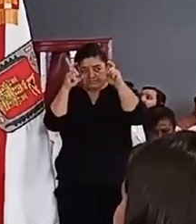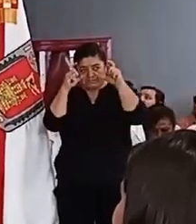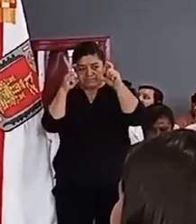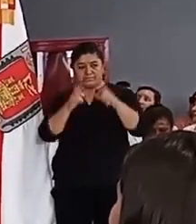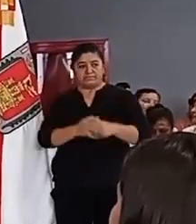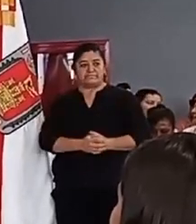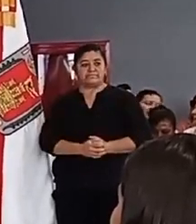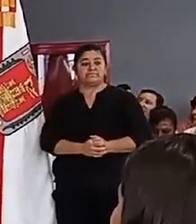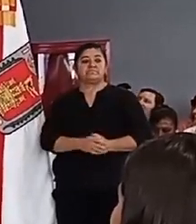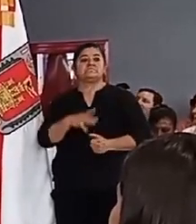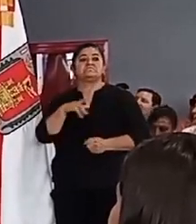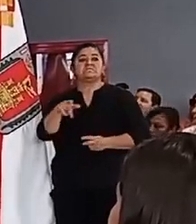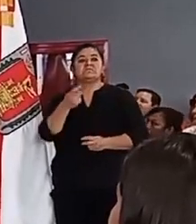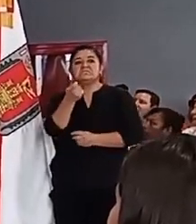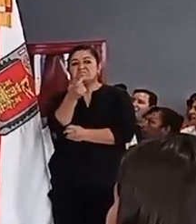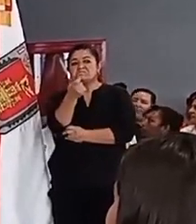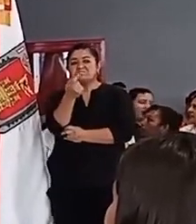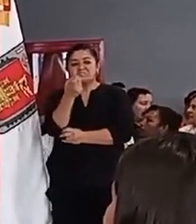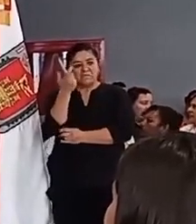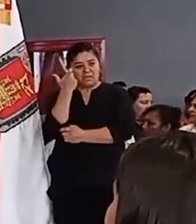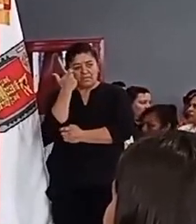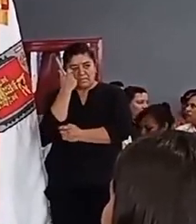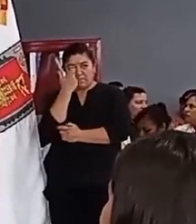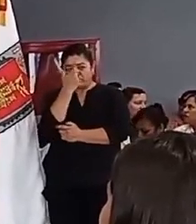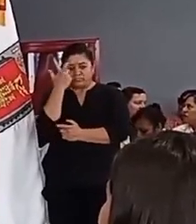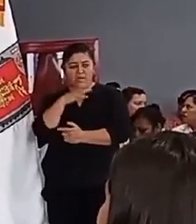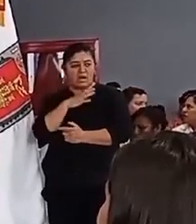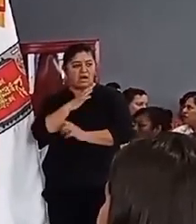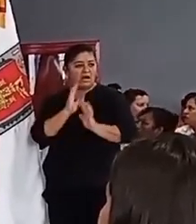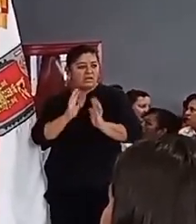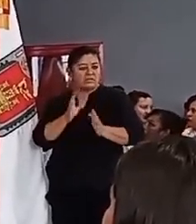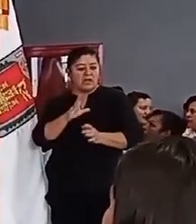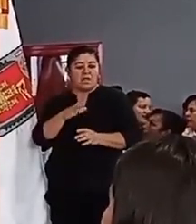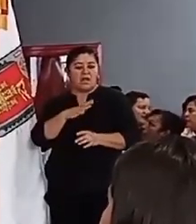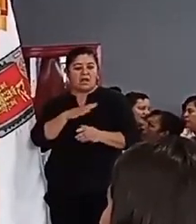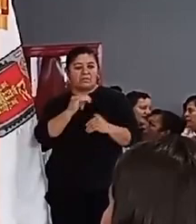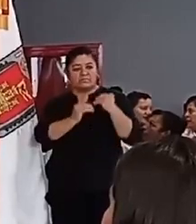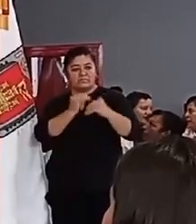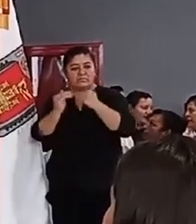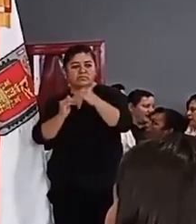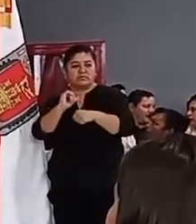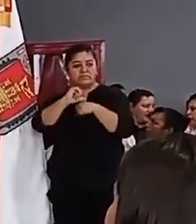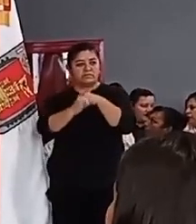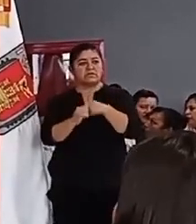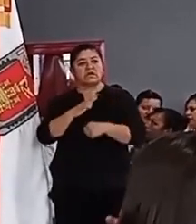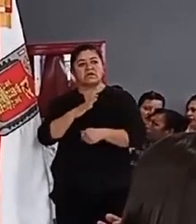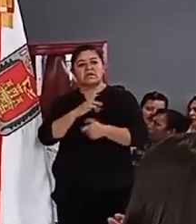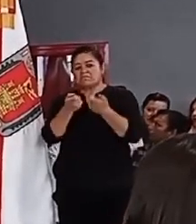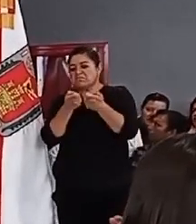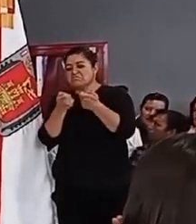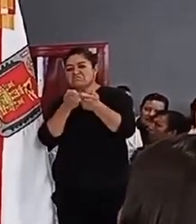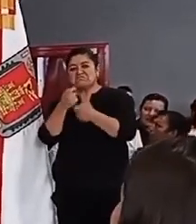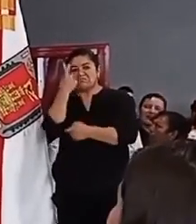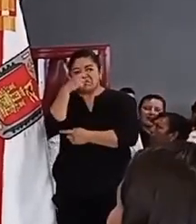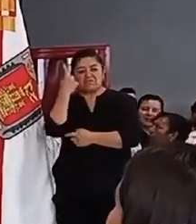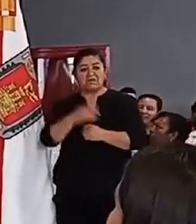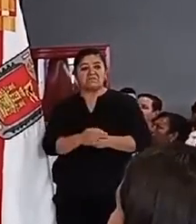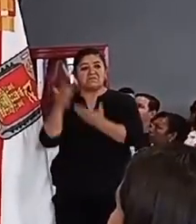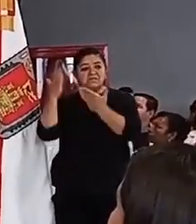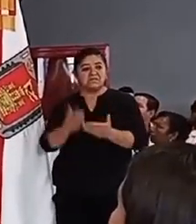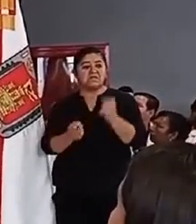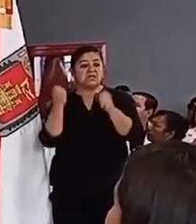anestesica un poquito de se el procedimiento y se manejan de forma ambulatoria entran